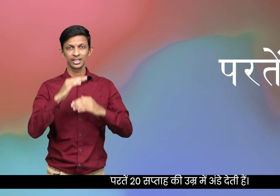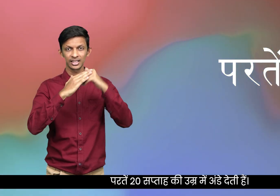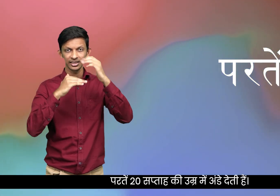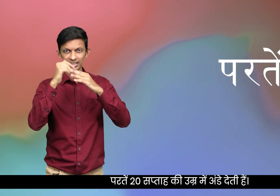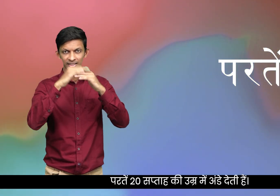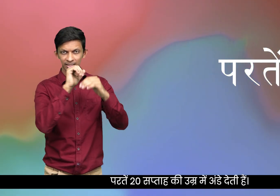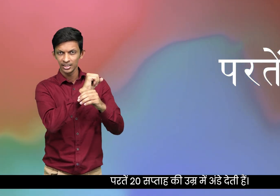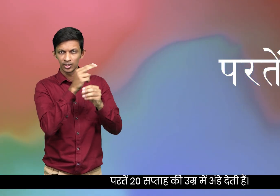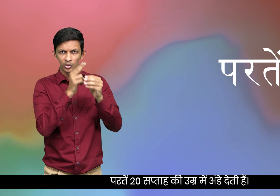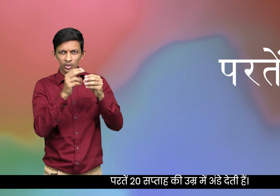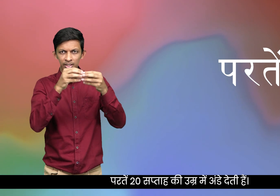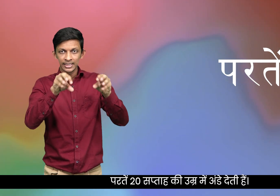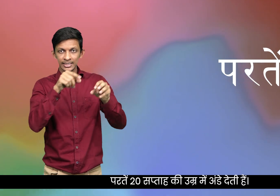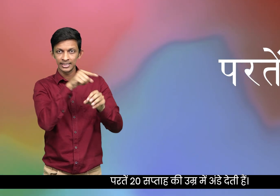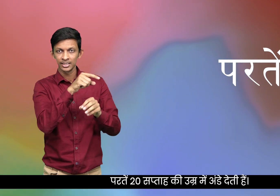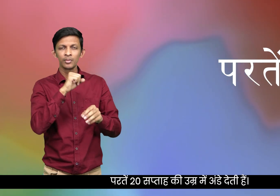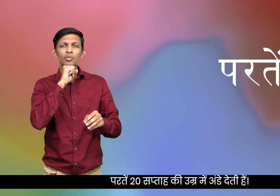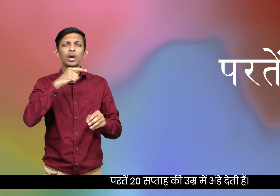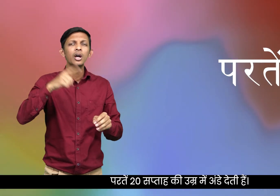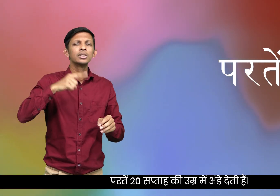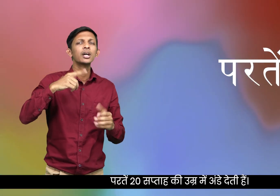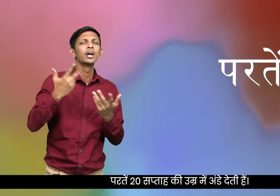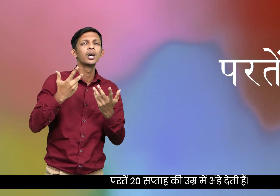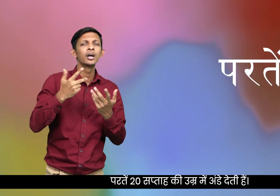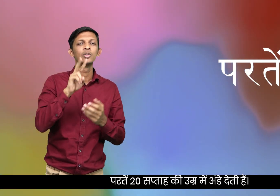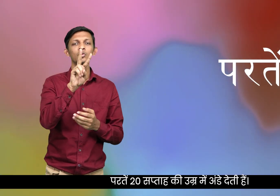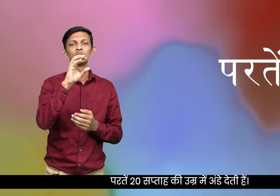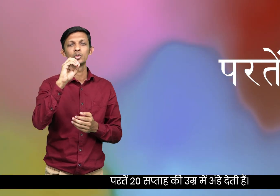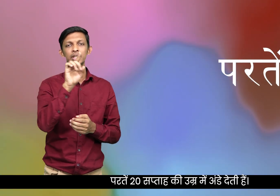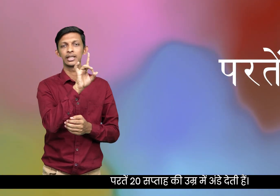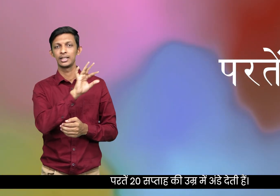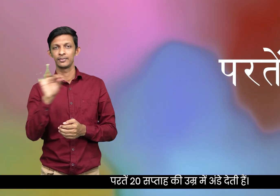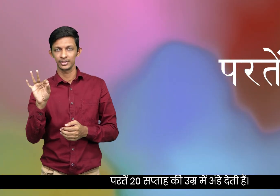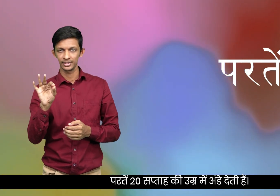पड़ते 20 सप्ताह की उम्र में अंडे देती है।